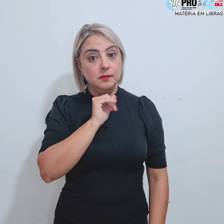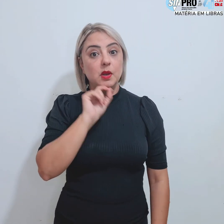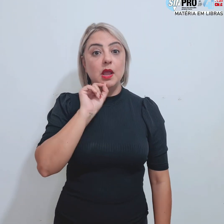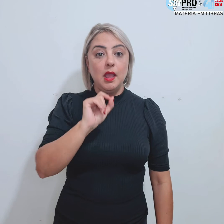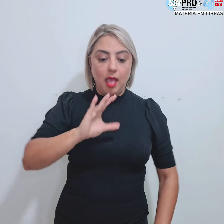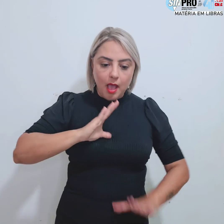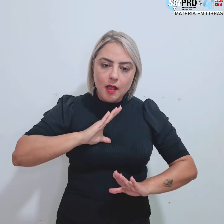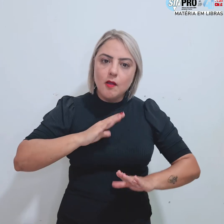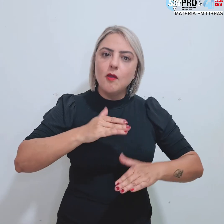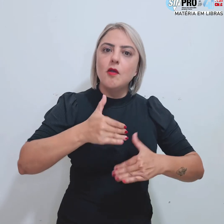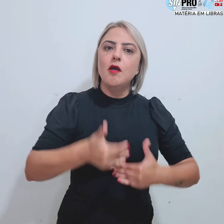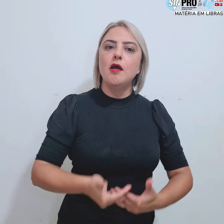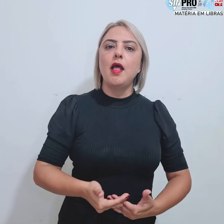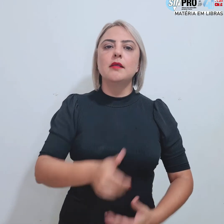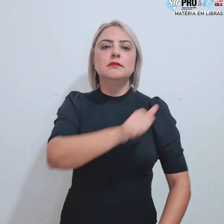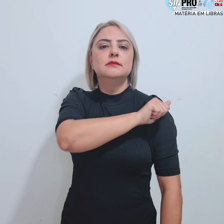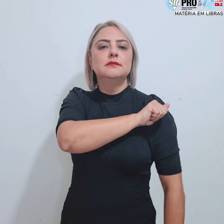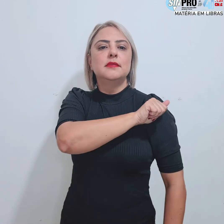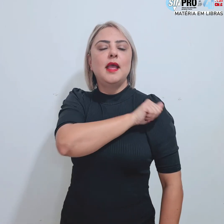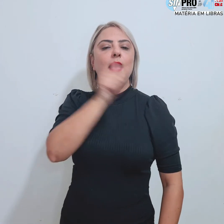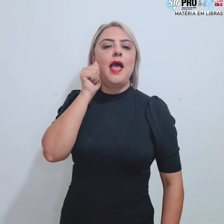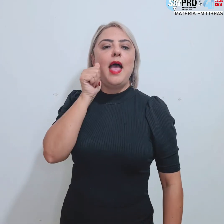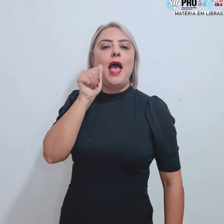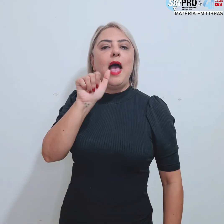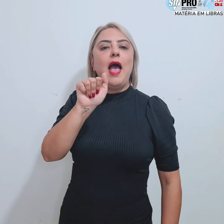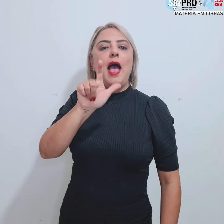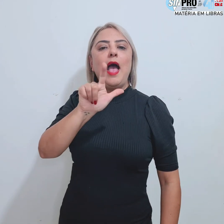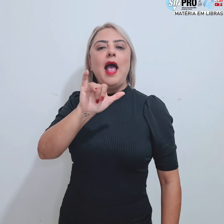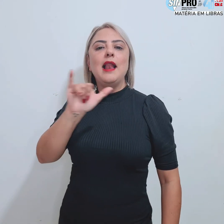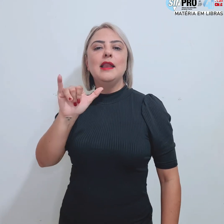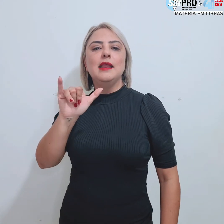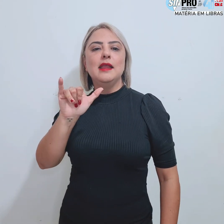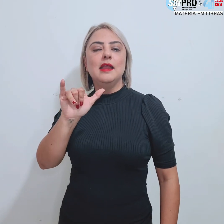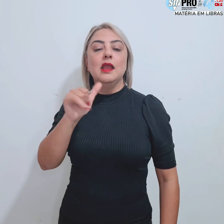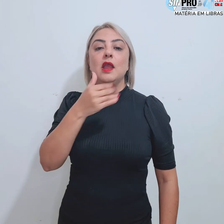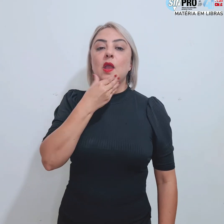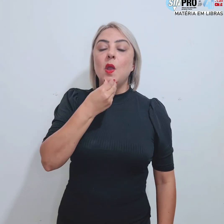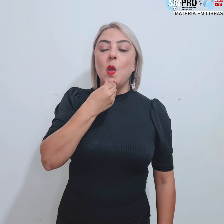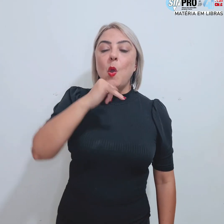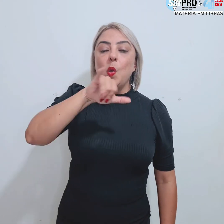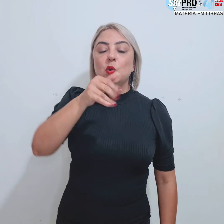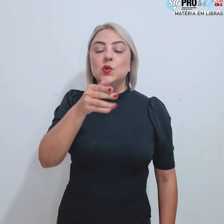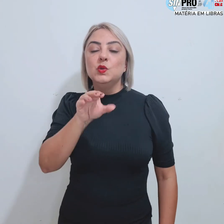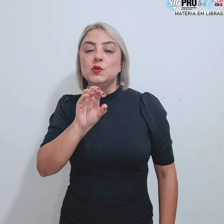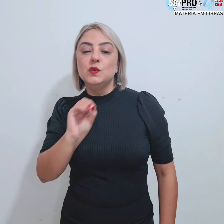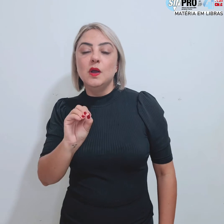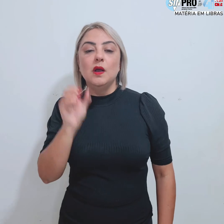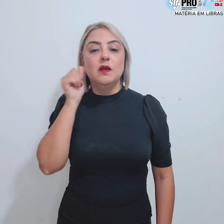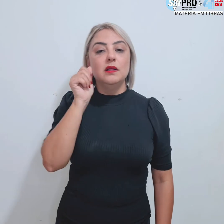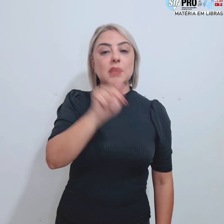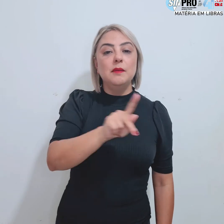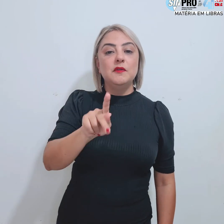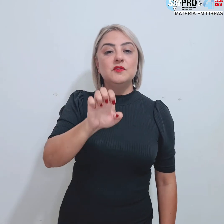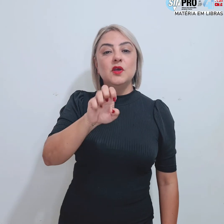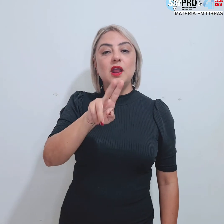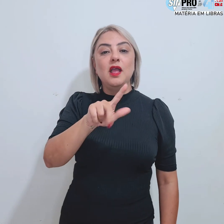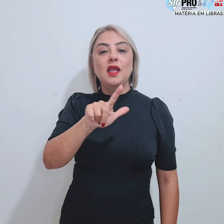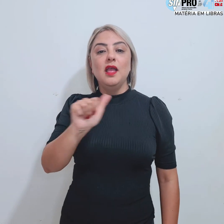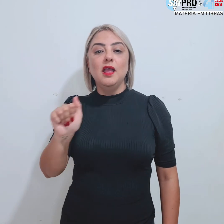disso é a coragem da estudante Ali, do estudante João, da professora Eula,